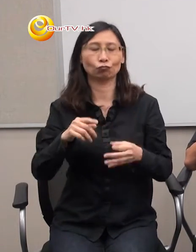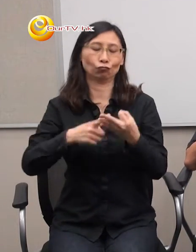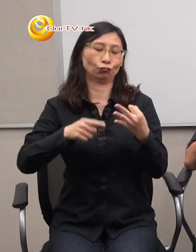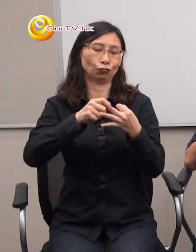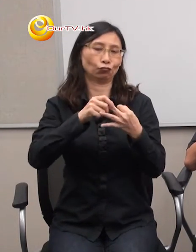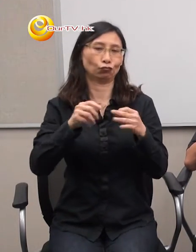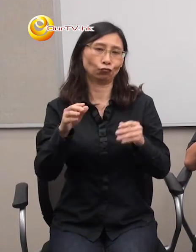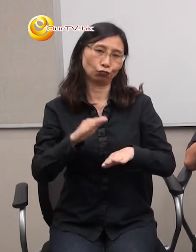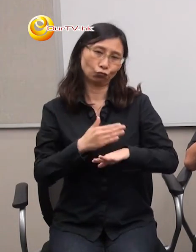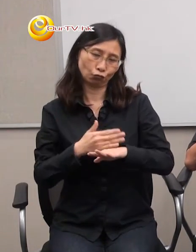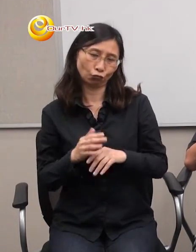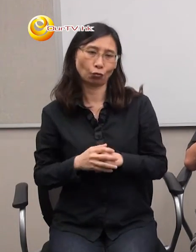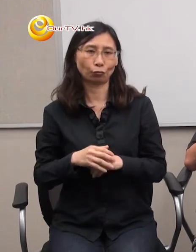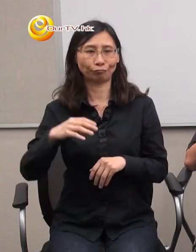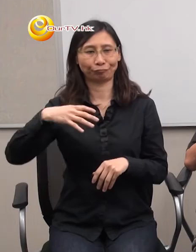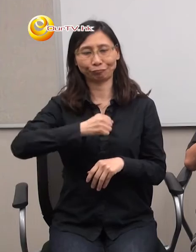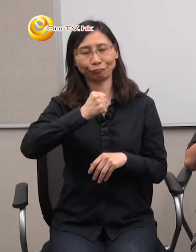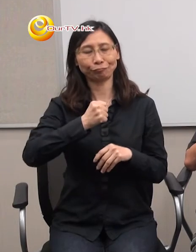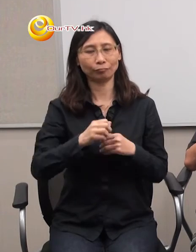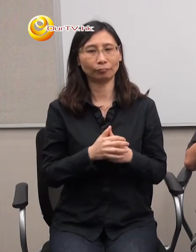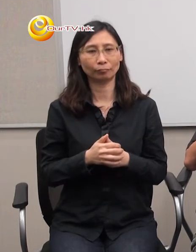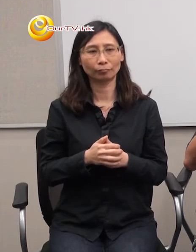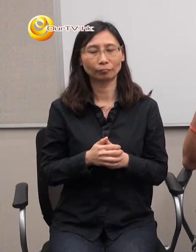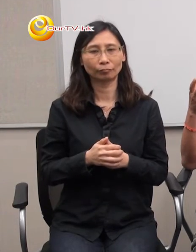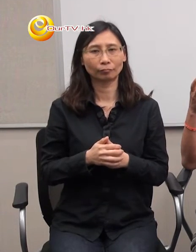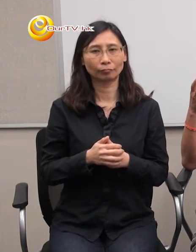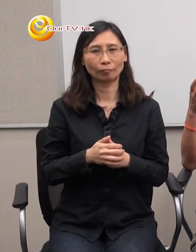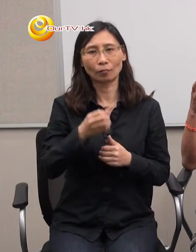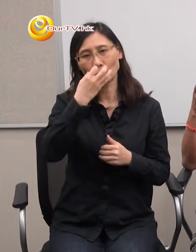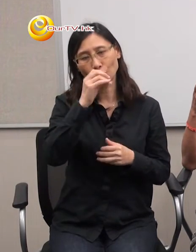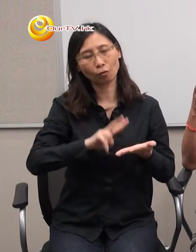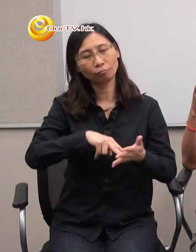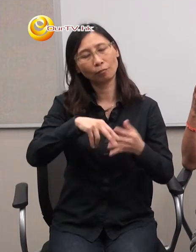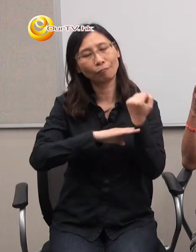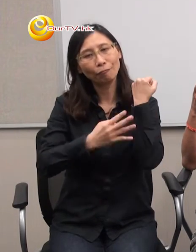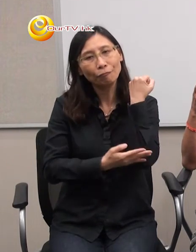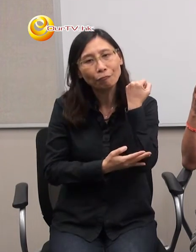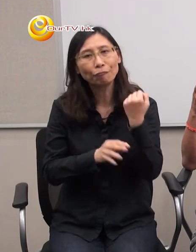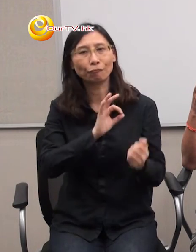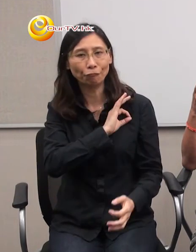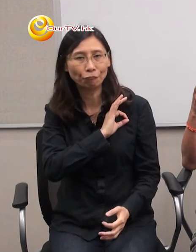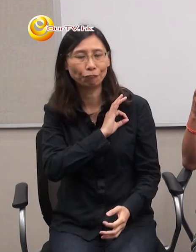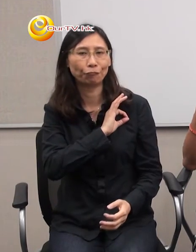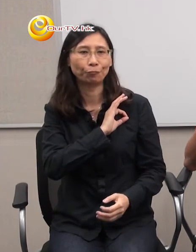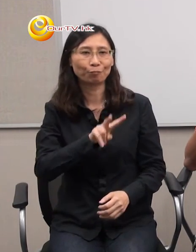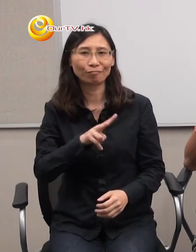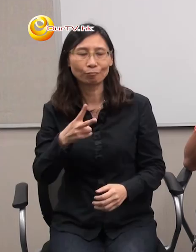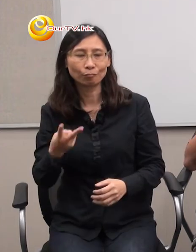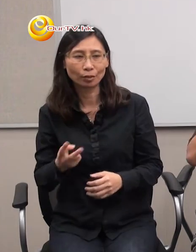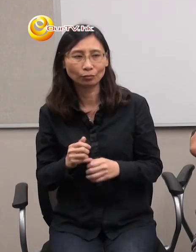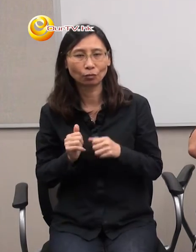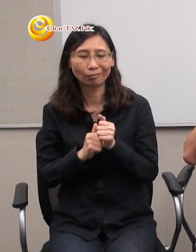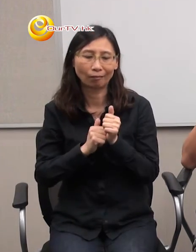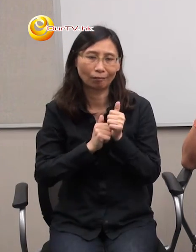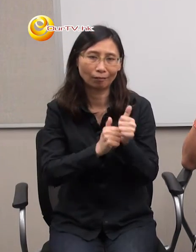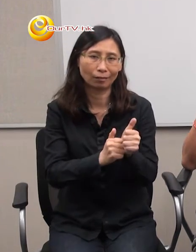啊。 咁啊，即係冇計嘅喎。咁而家香港嘅立法會就係變咗附庸咯。